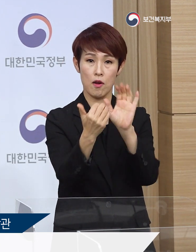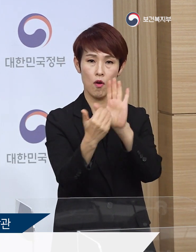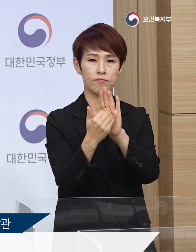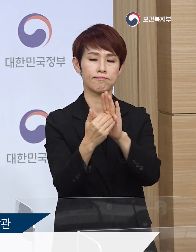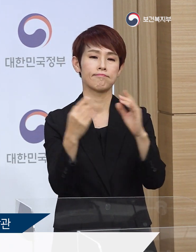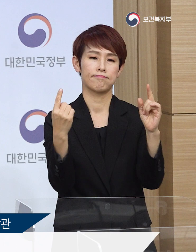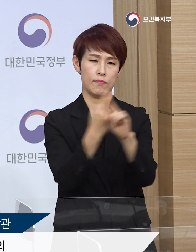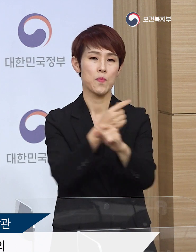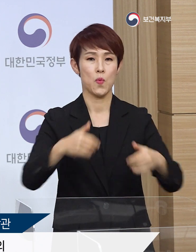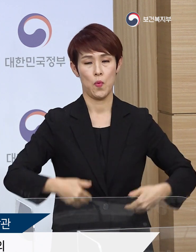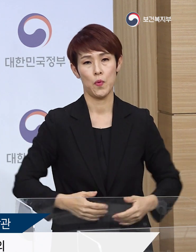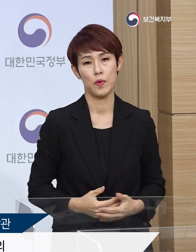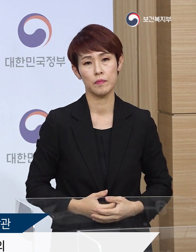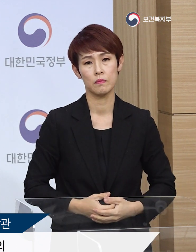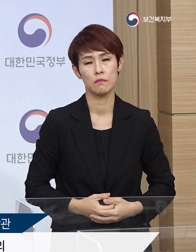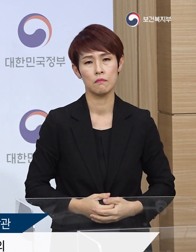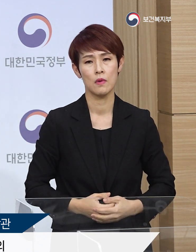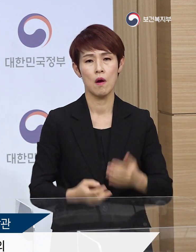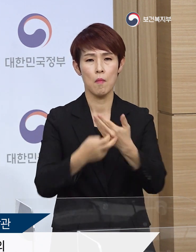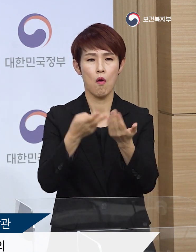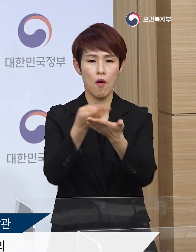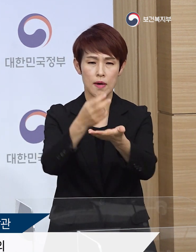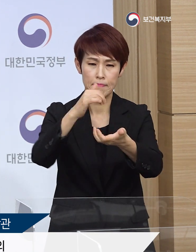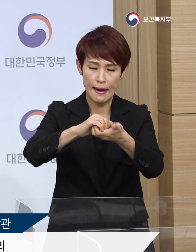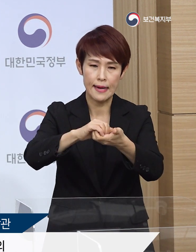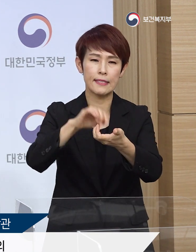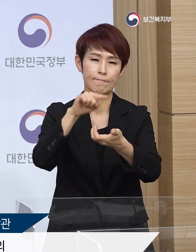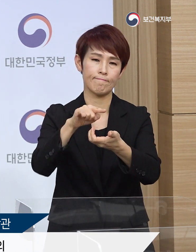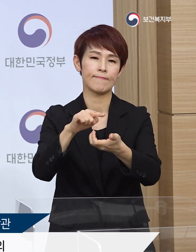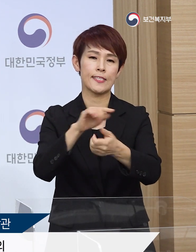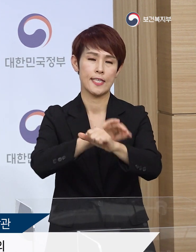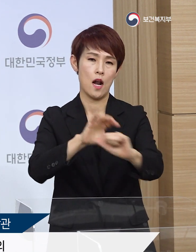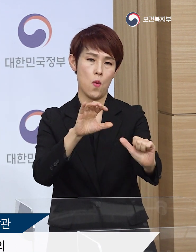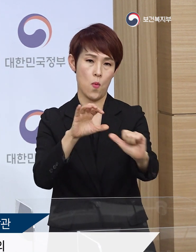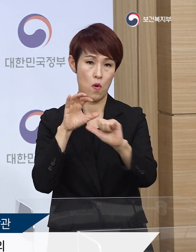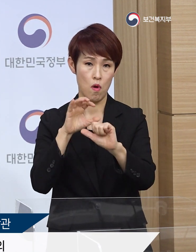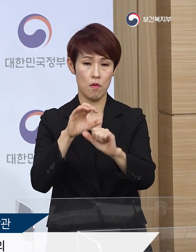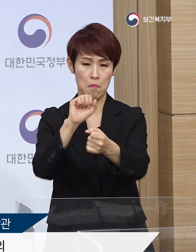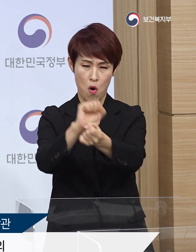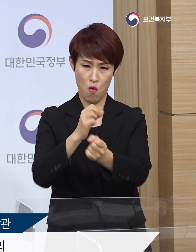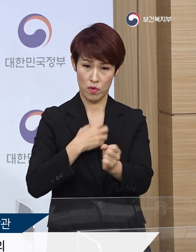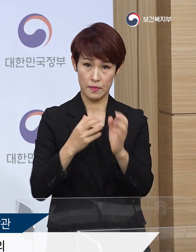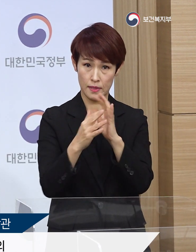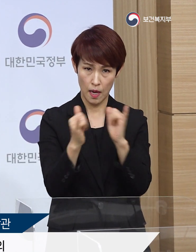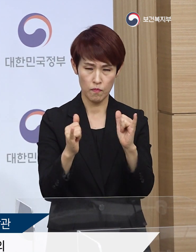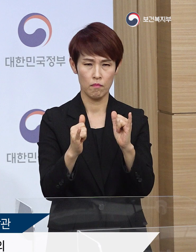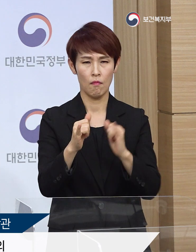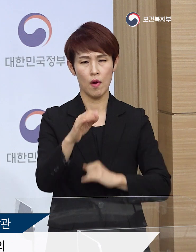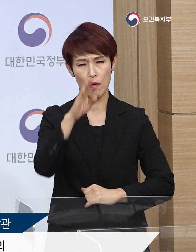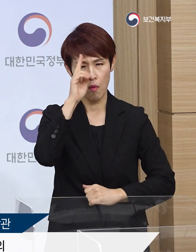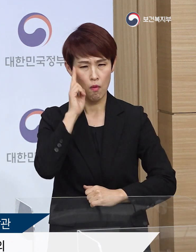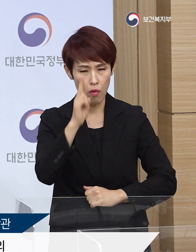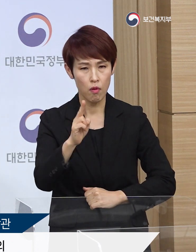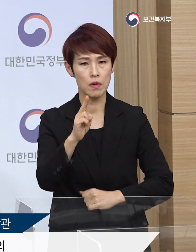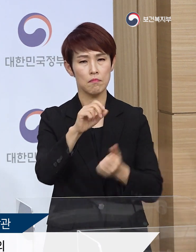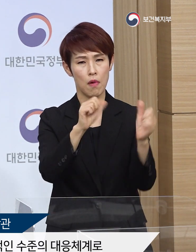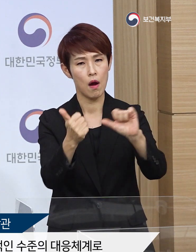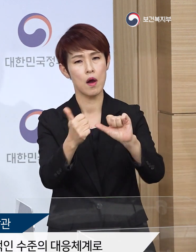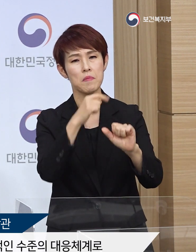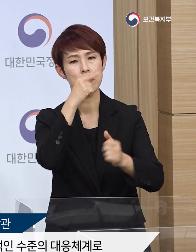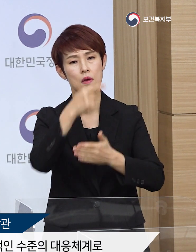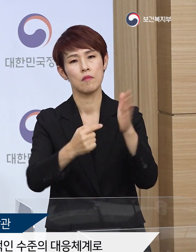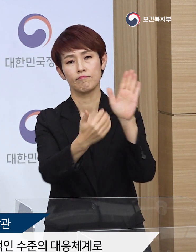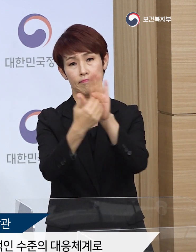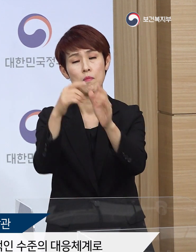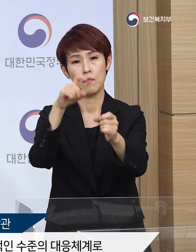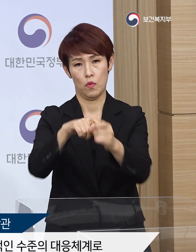시점입니다. 이는 한정된 자원을 효율적으로 활용하여 고위험군의 중증 사망 피해를 방지하기 위해서입니다.